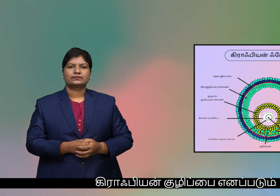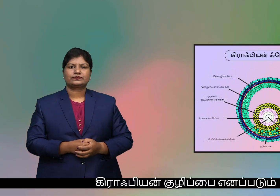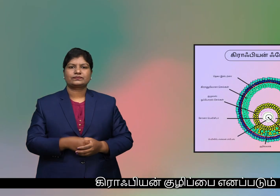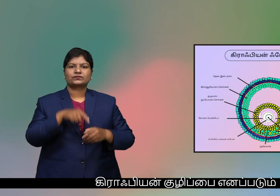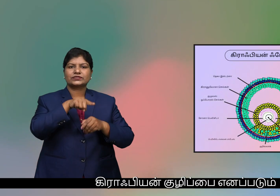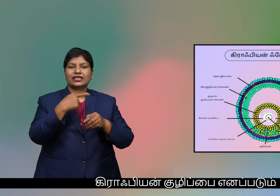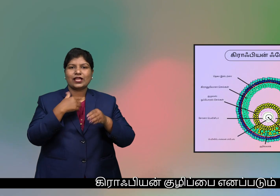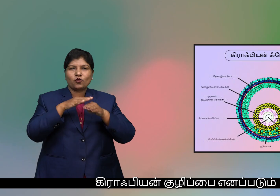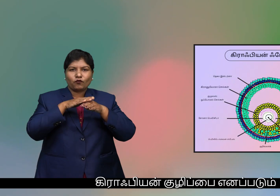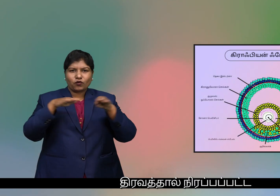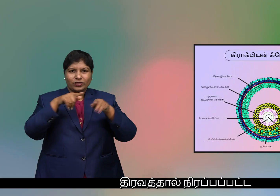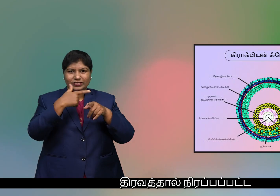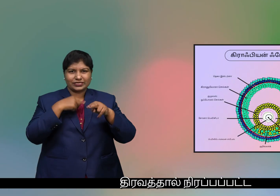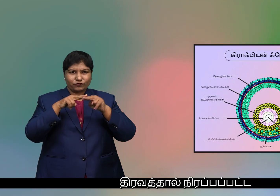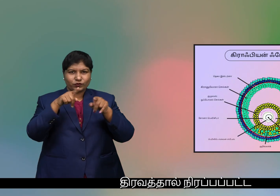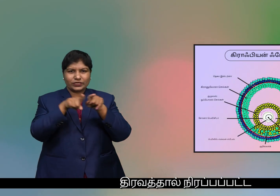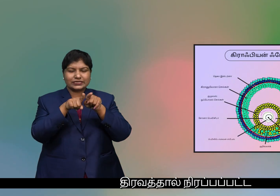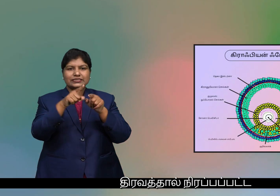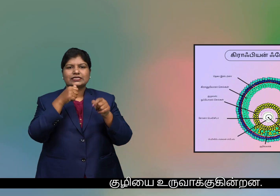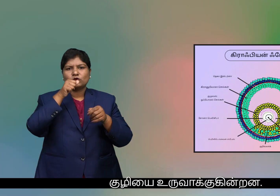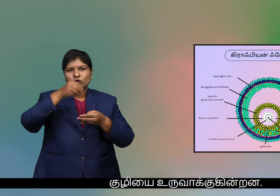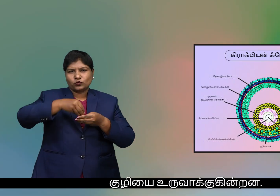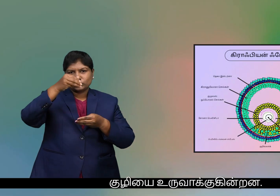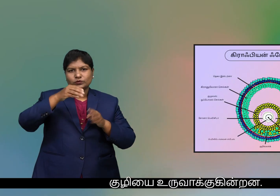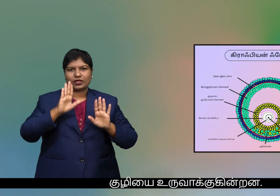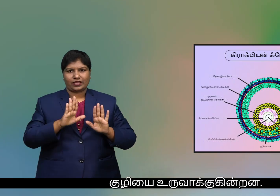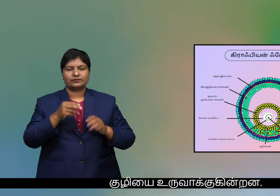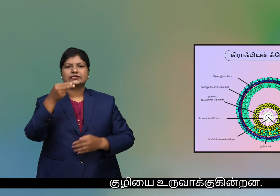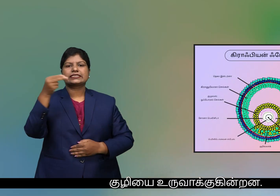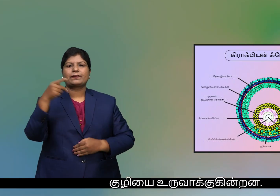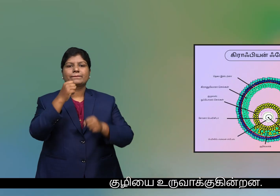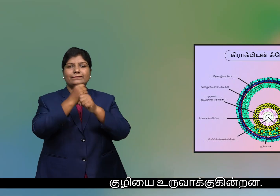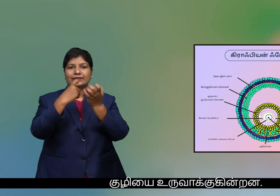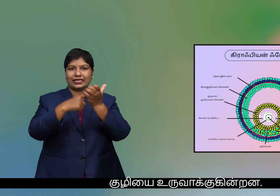கிராஃபியன் குழிப்பை எனப்படும் திரவத்தால் நிரப்பப்பட்ட குழியை உருவாக்குகின்றன.